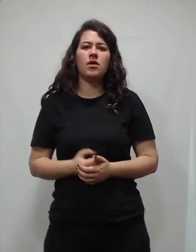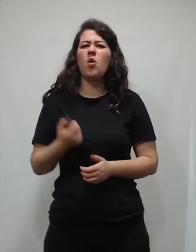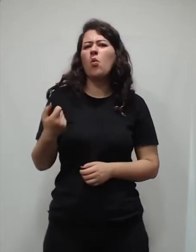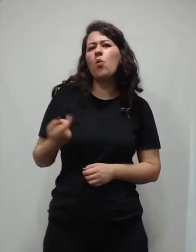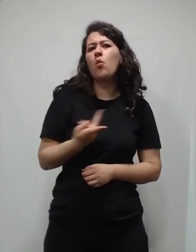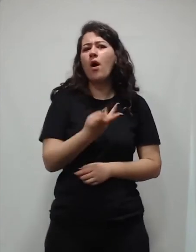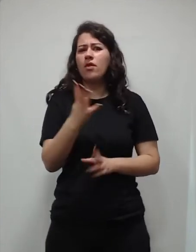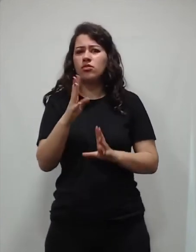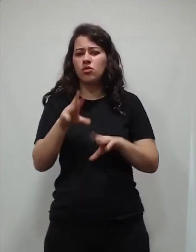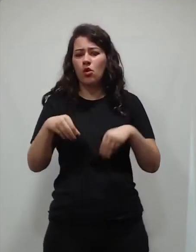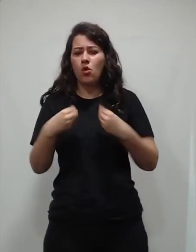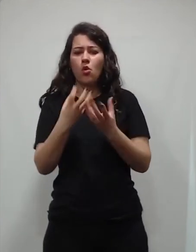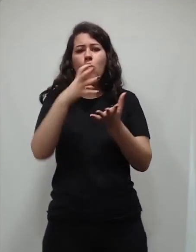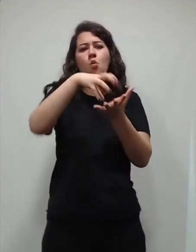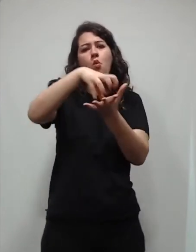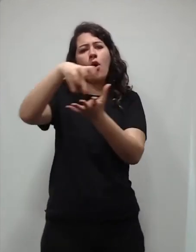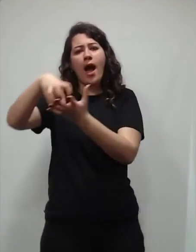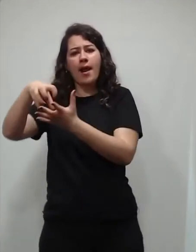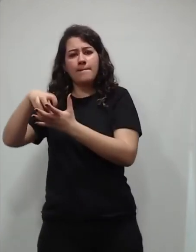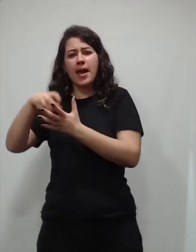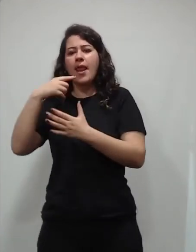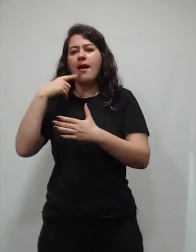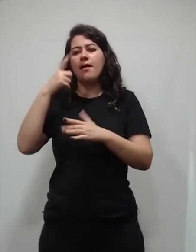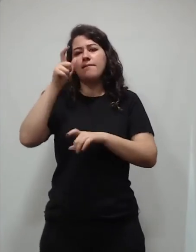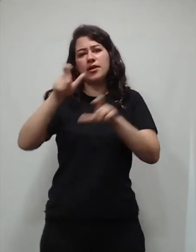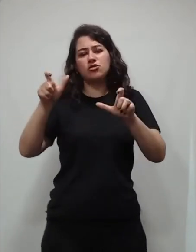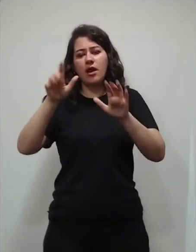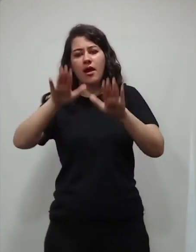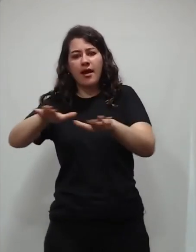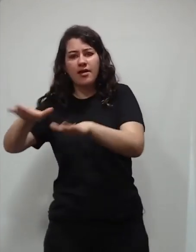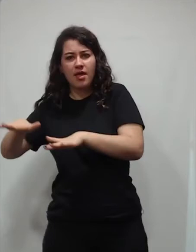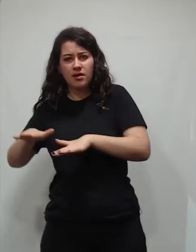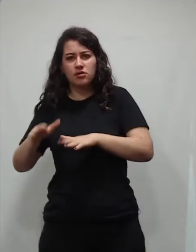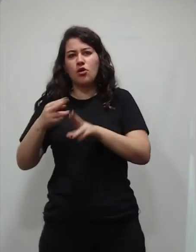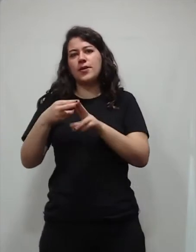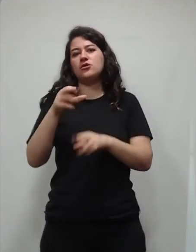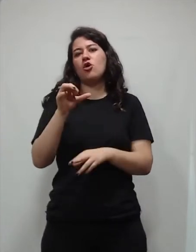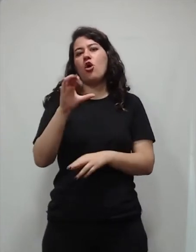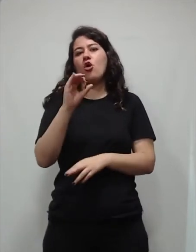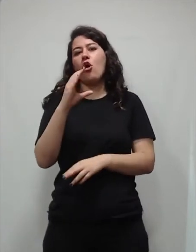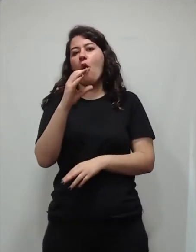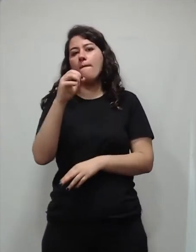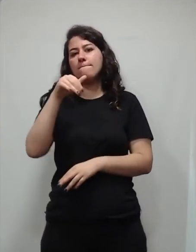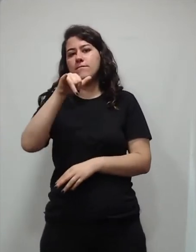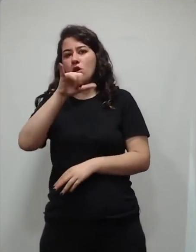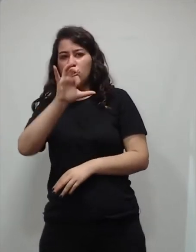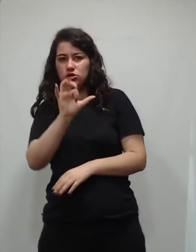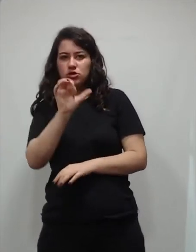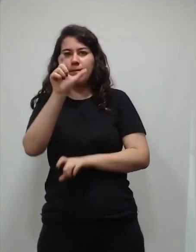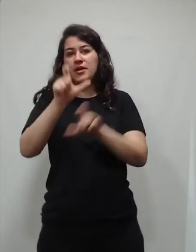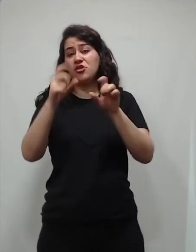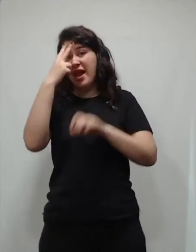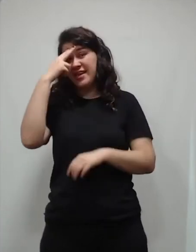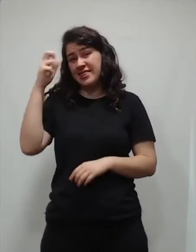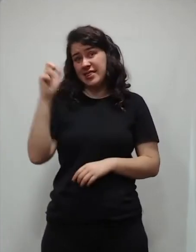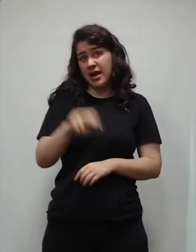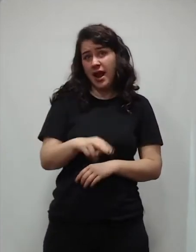¿Cuántos nosocomios tenemos en nuestro país que hoy tienen personas